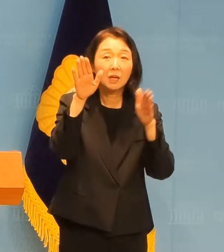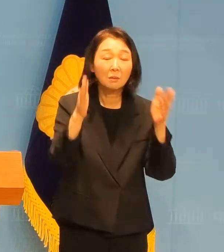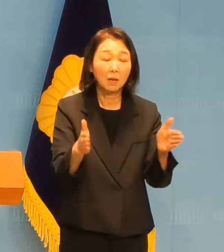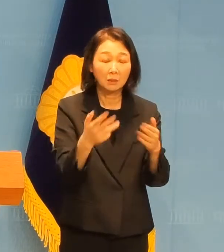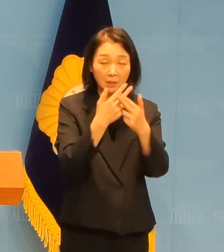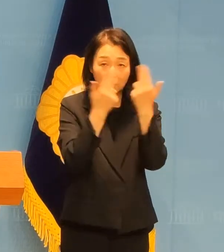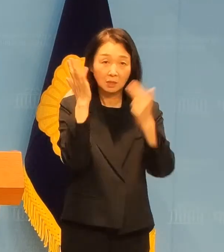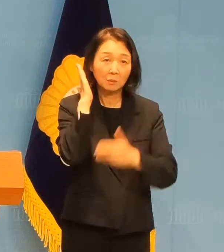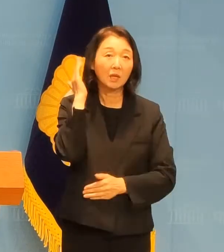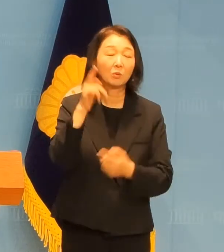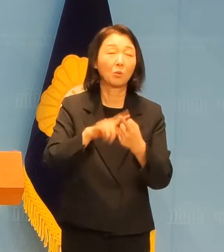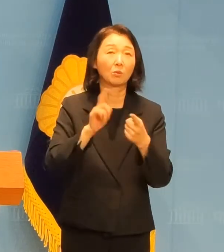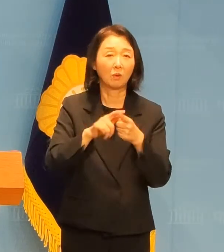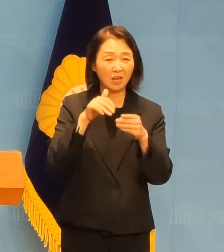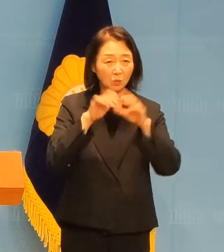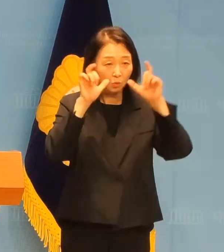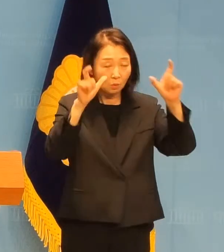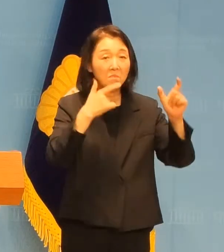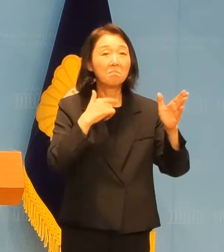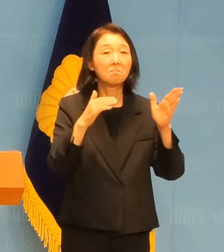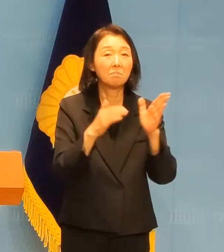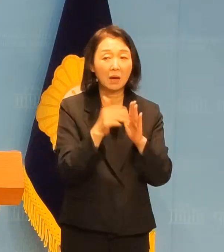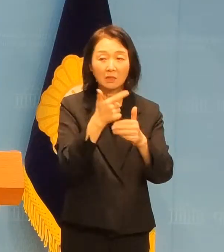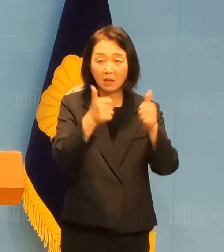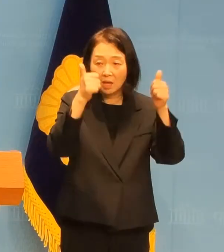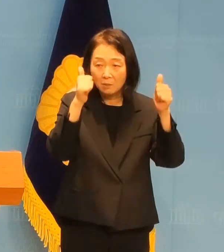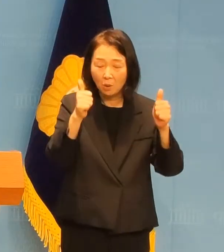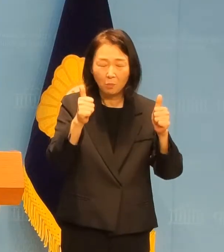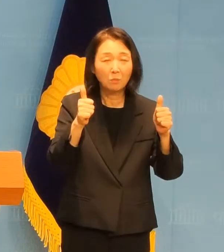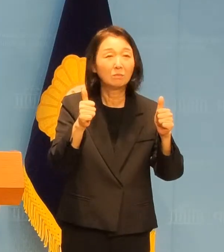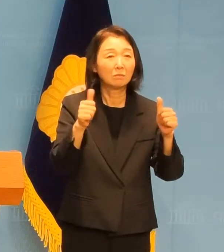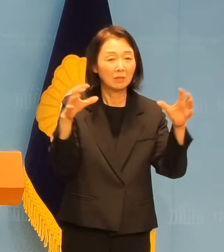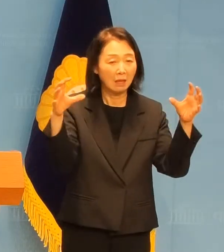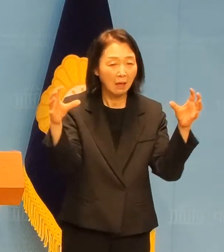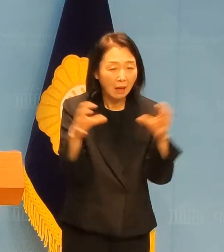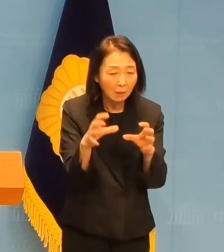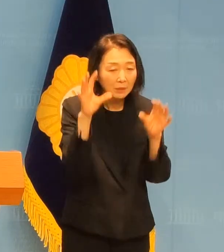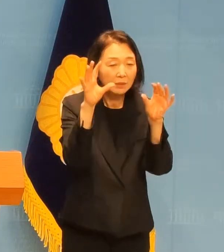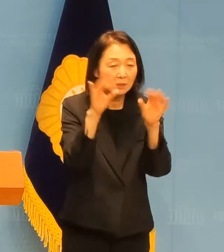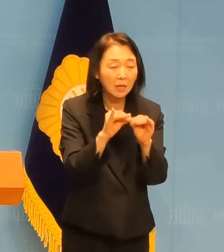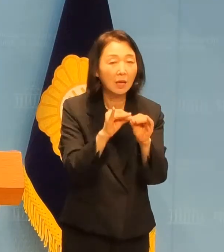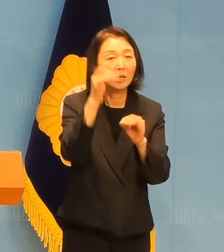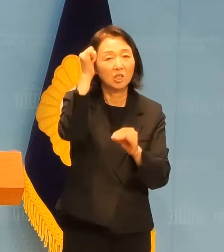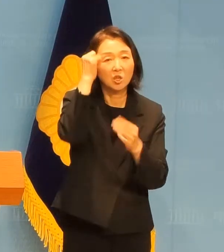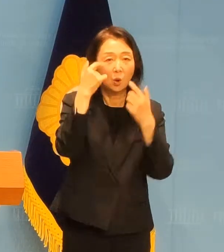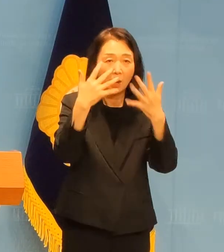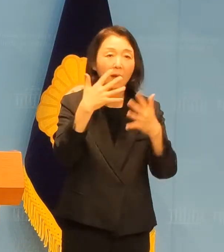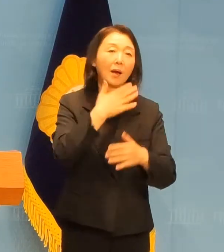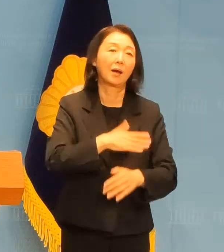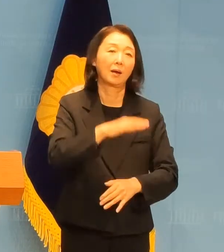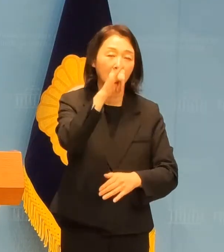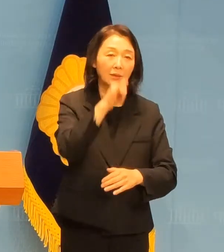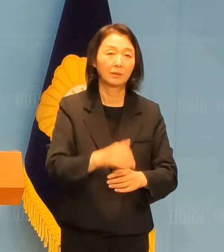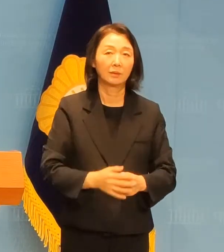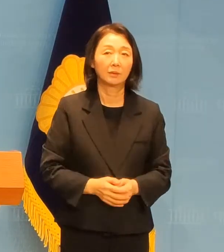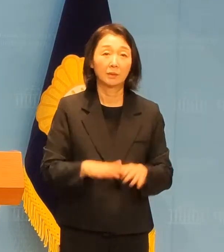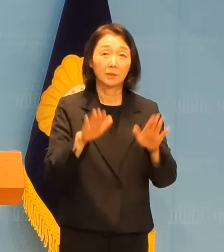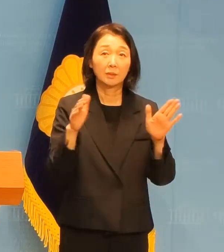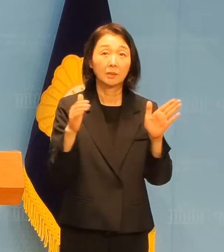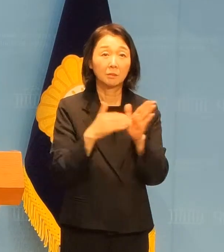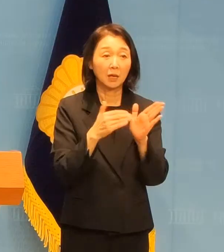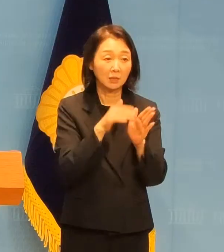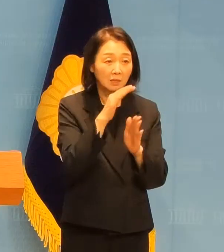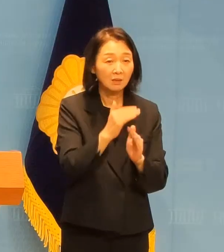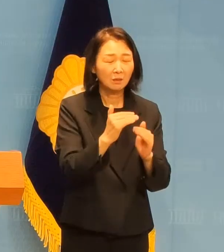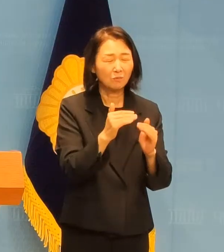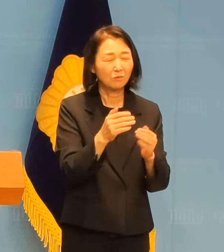이재명 대통령에 대한 선고를 내렸던 대법원 전원 합의체 등의 기억이 아직도 생생합니다. 지금까지 이에 대한 그